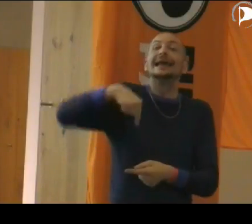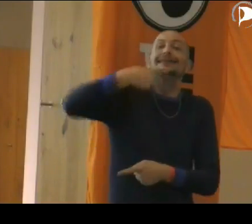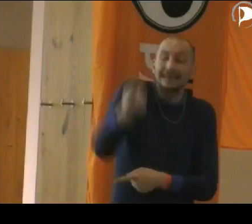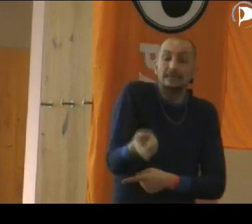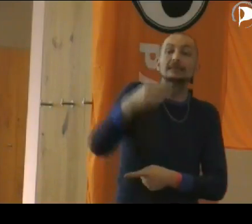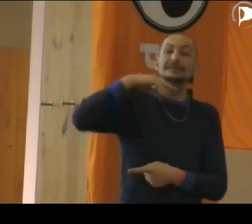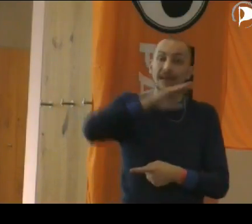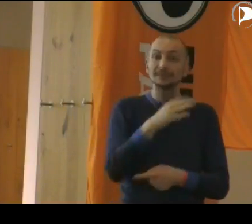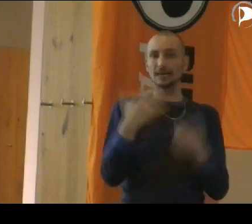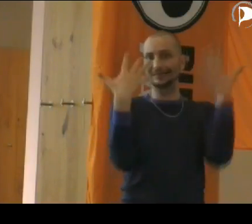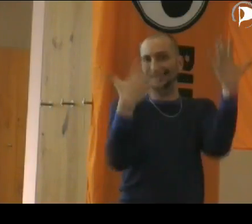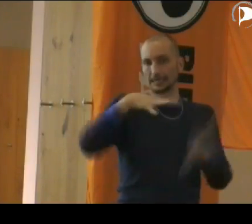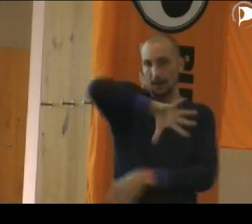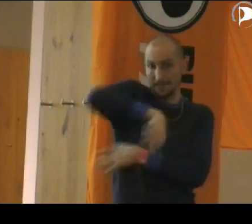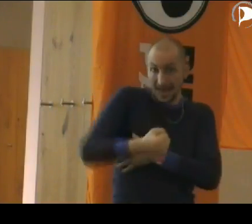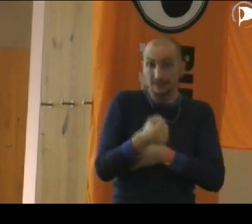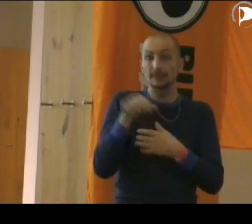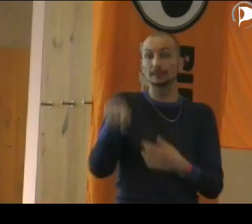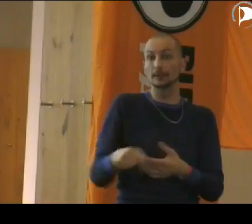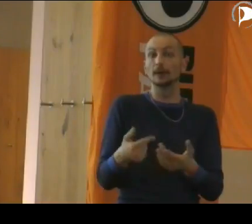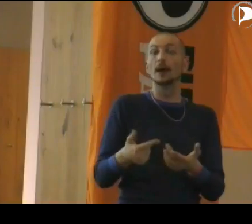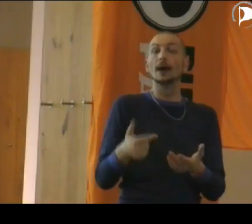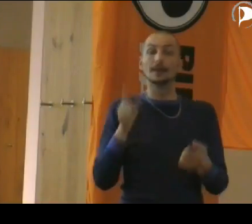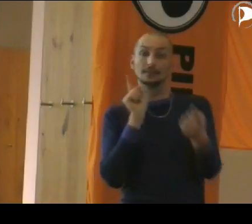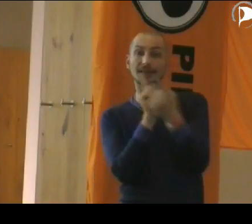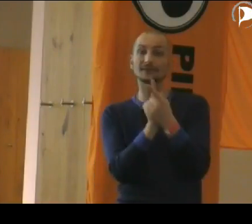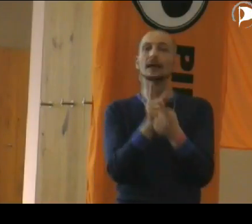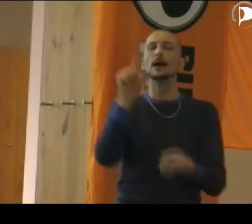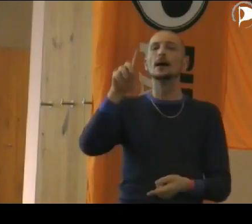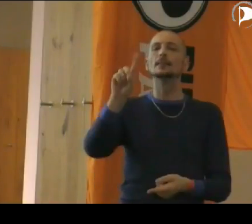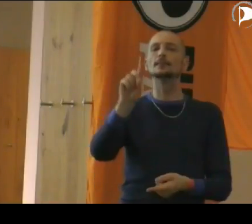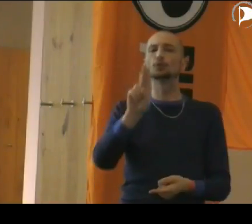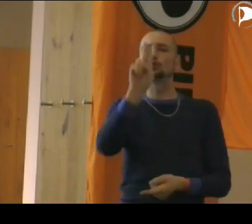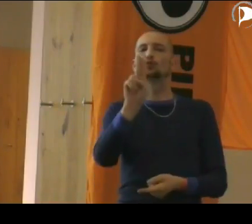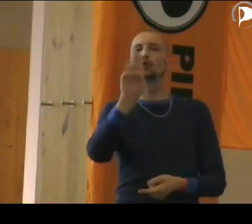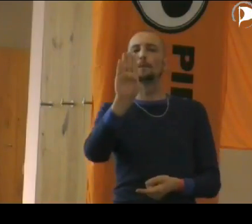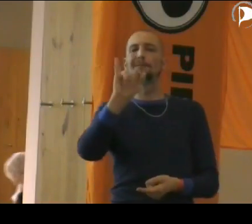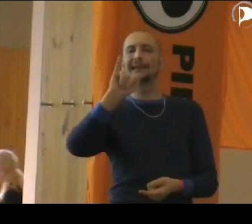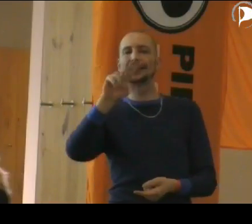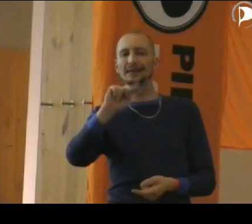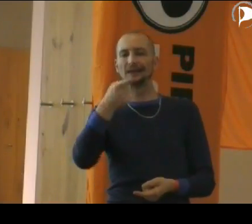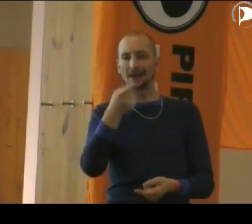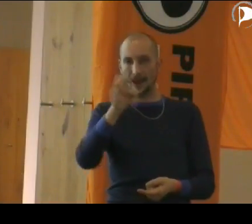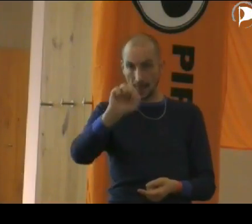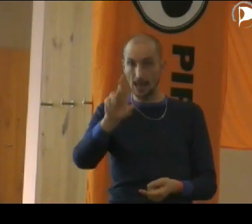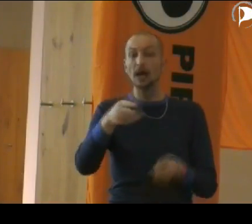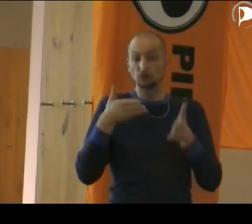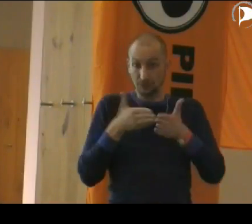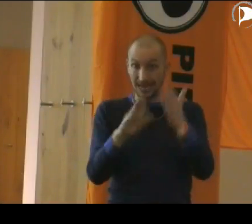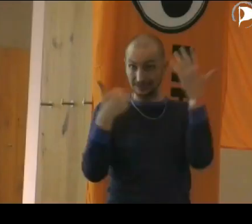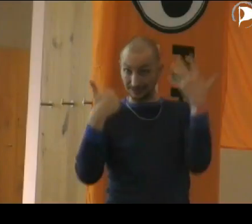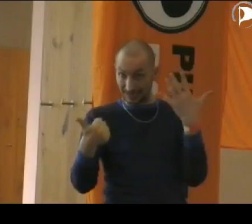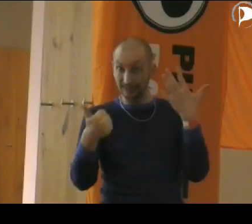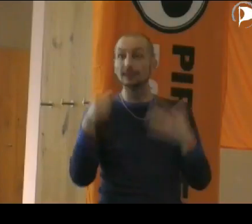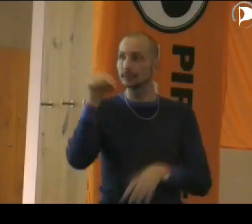treten in stuttgart in der thüringer straße 8 ins netz also wenn du keine der anbietenden frauen frauen